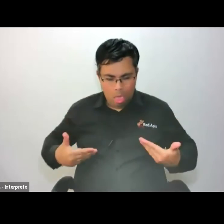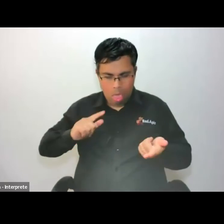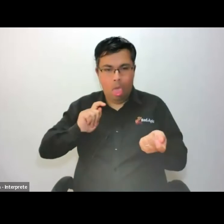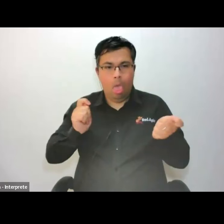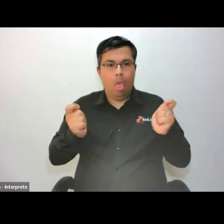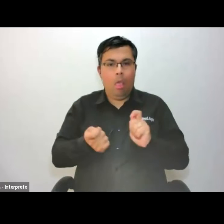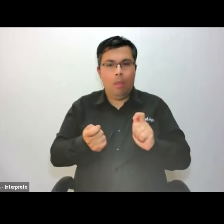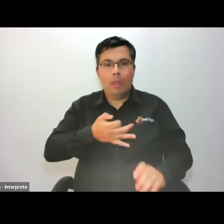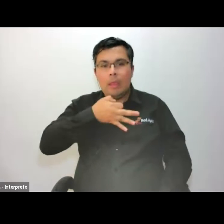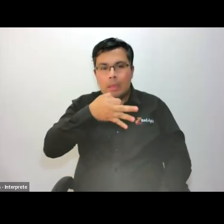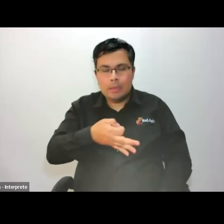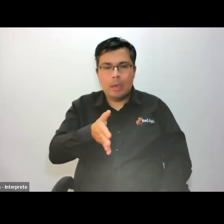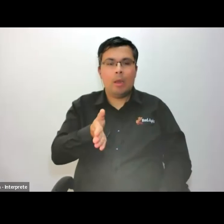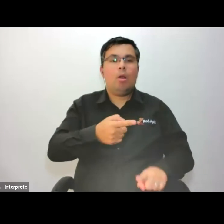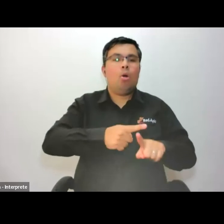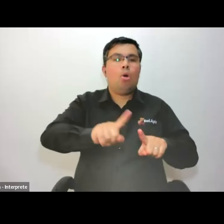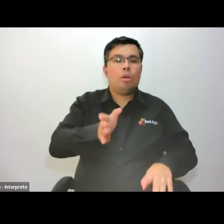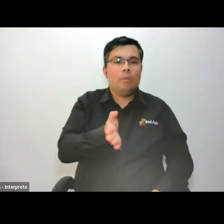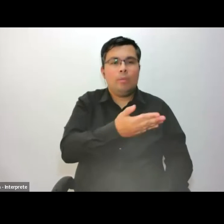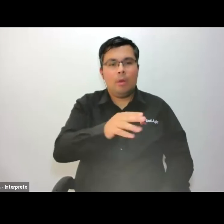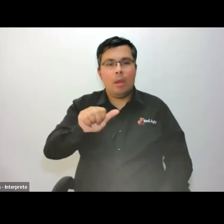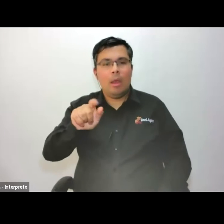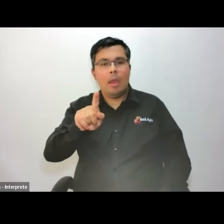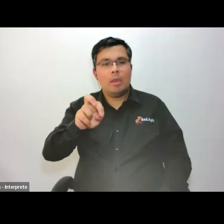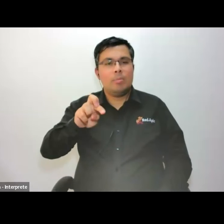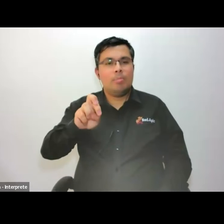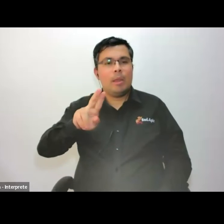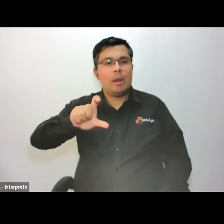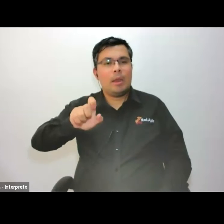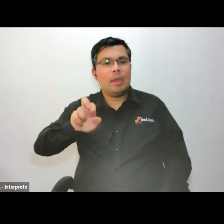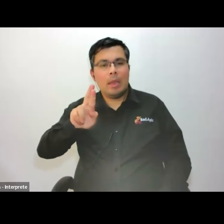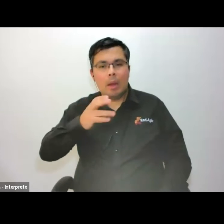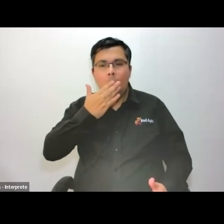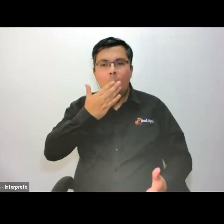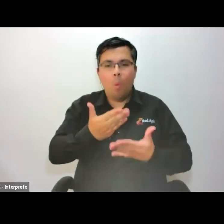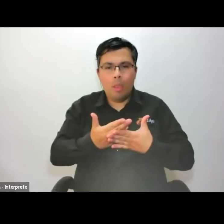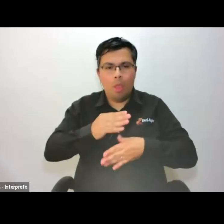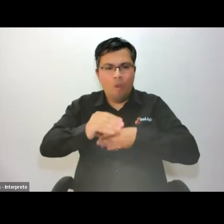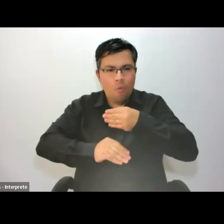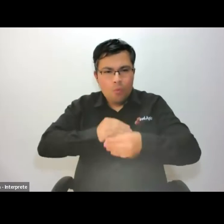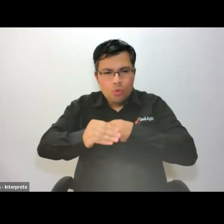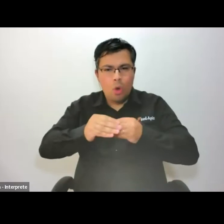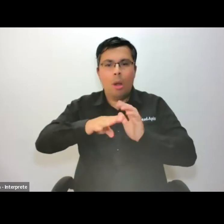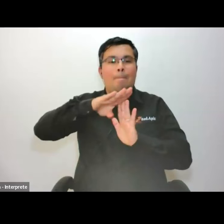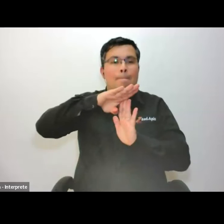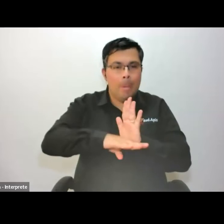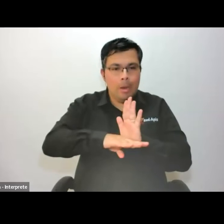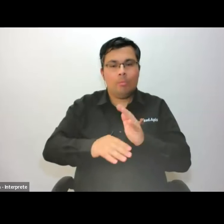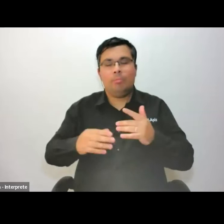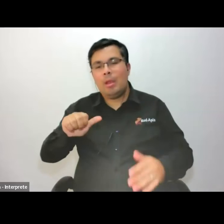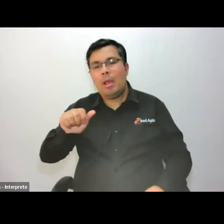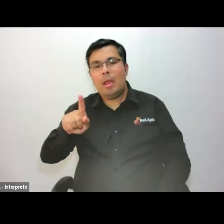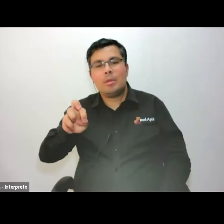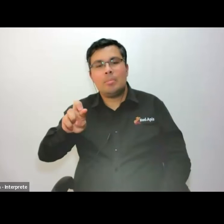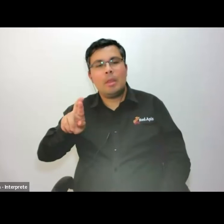decía Asperger cuando había una menor afectación del funcionamiento adaptativo. Se supone que el Asperger tenía una capacidad intelectual dentro de